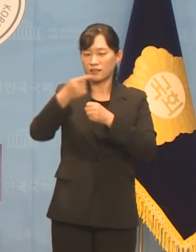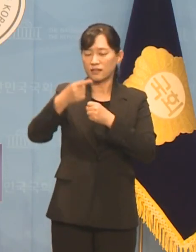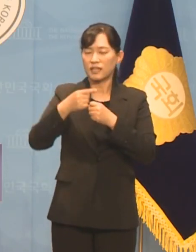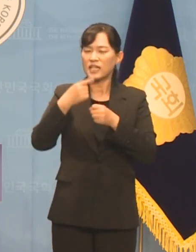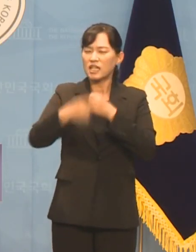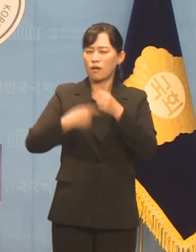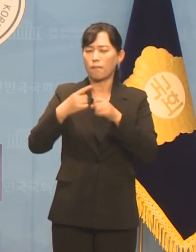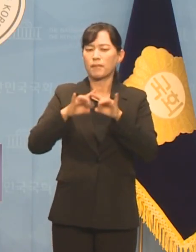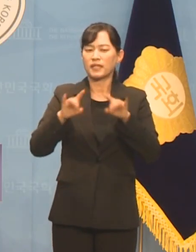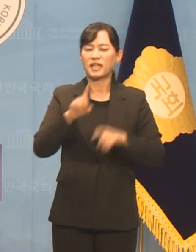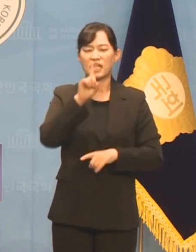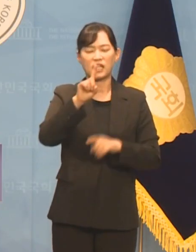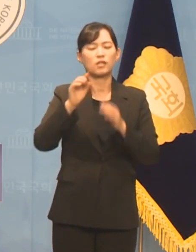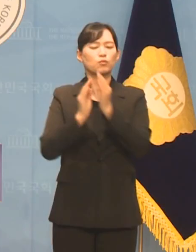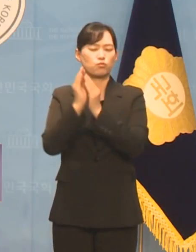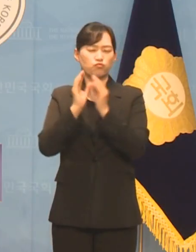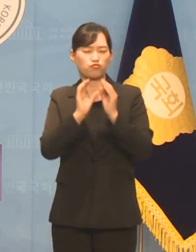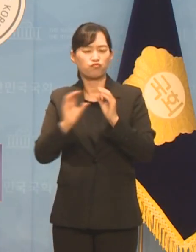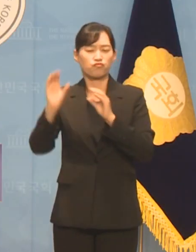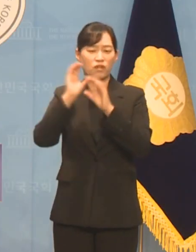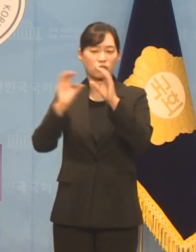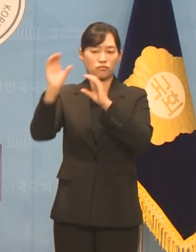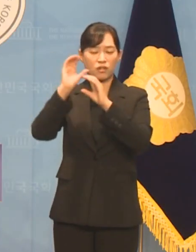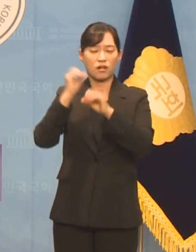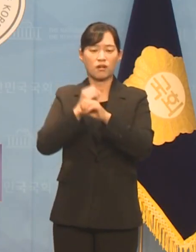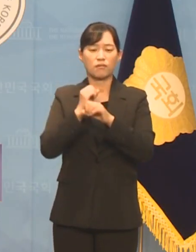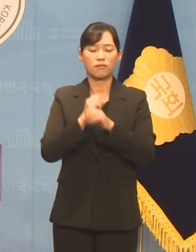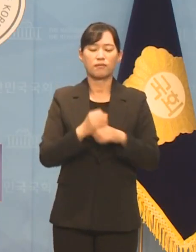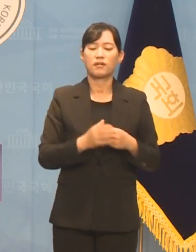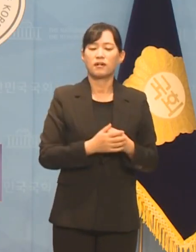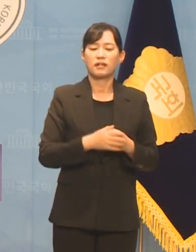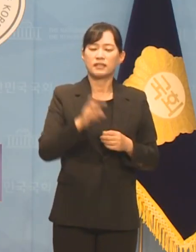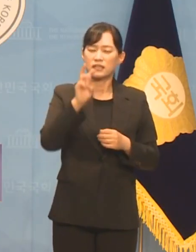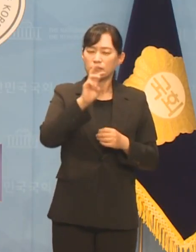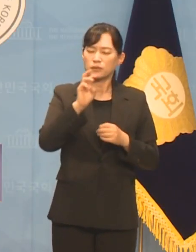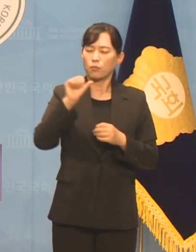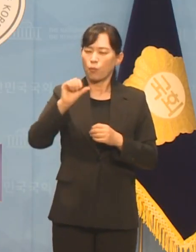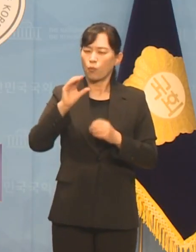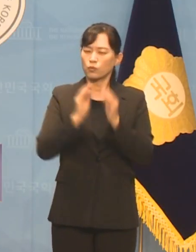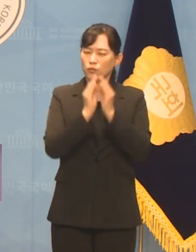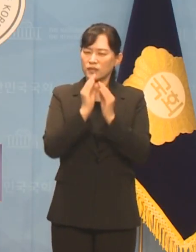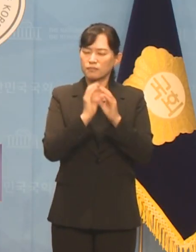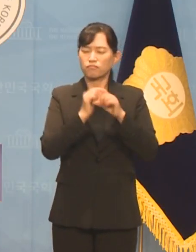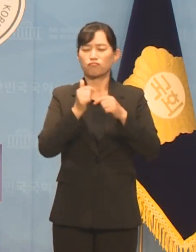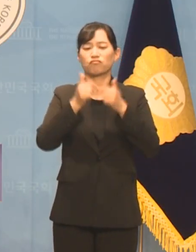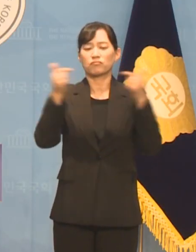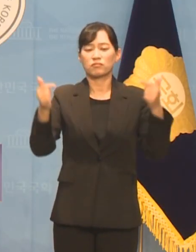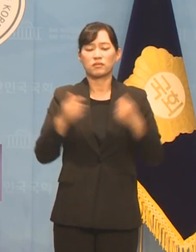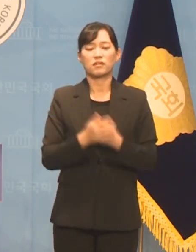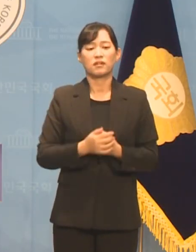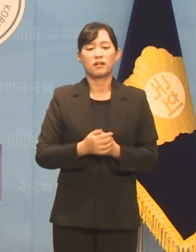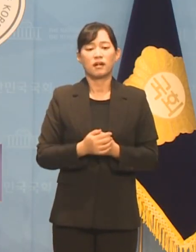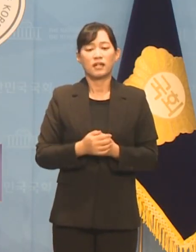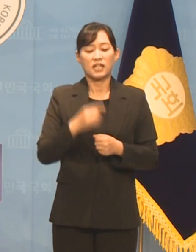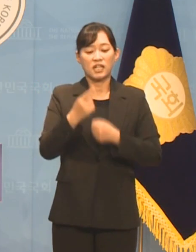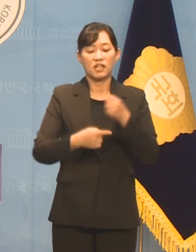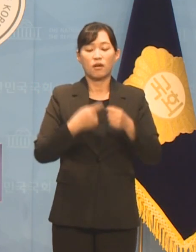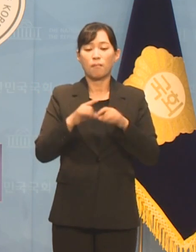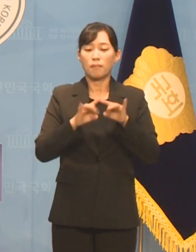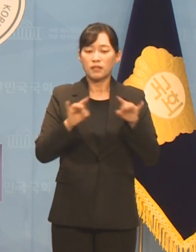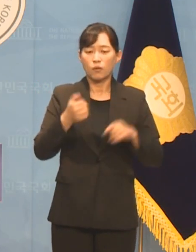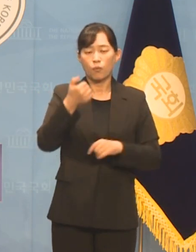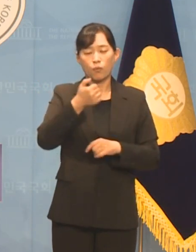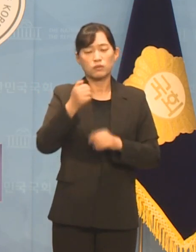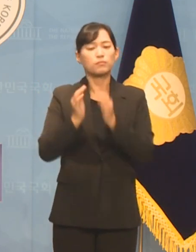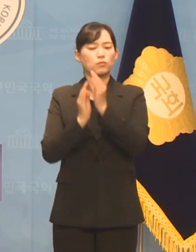원씩 증액하고 민간 투자를 35조 원까지 늘려서 2030년 이후에는 매년 50조 원의